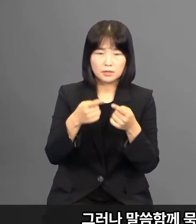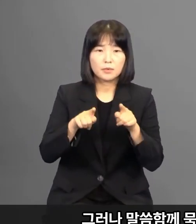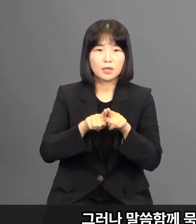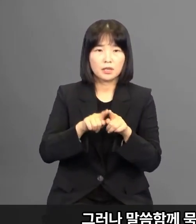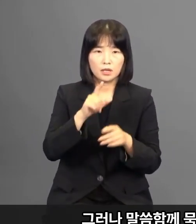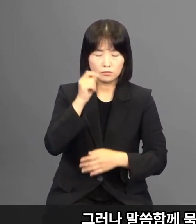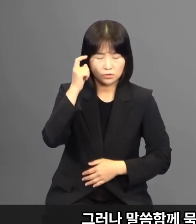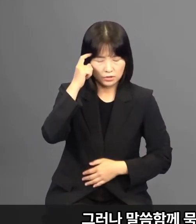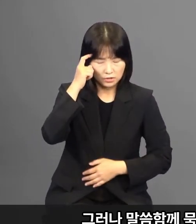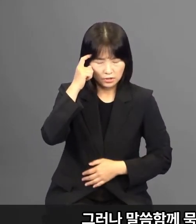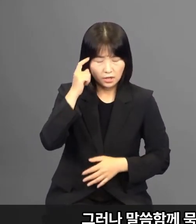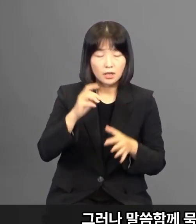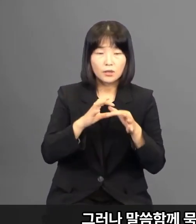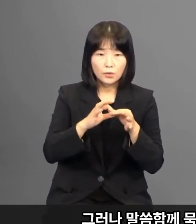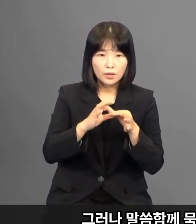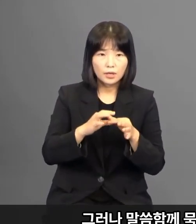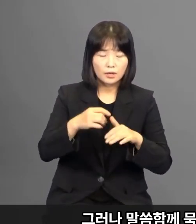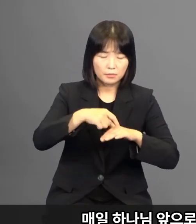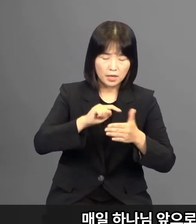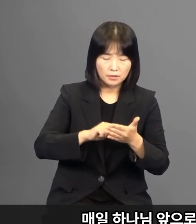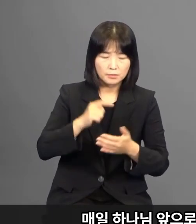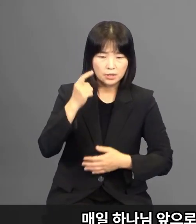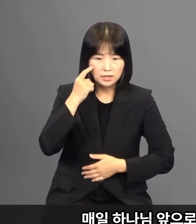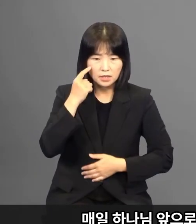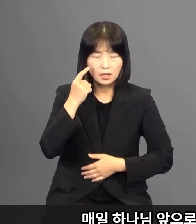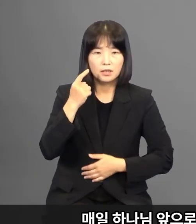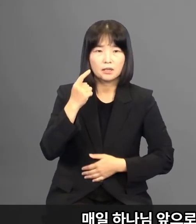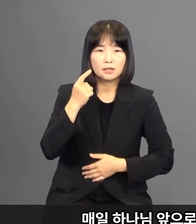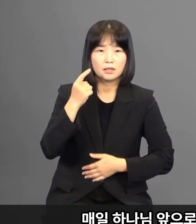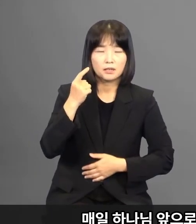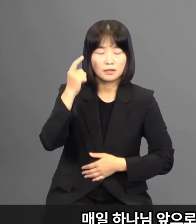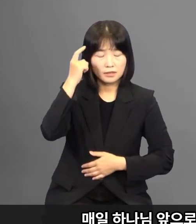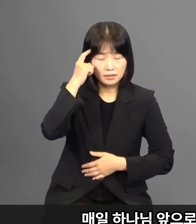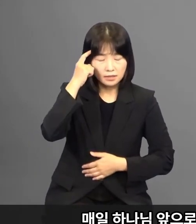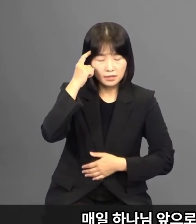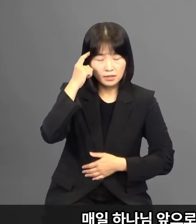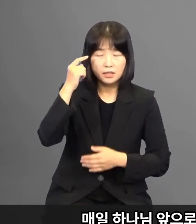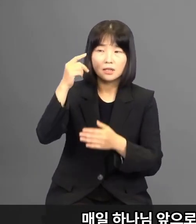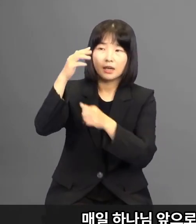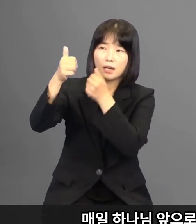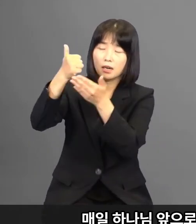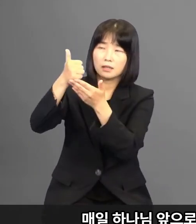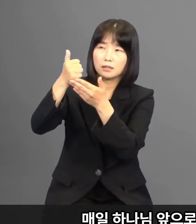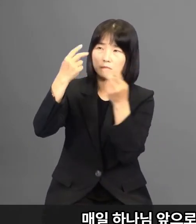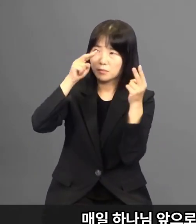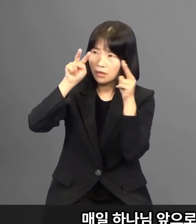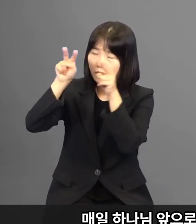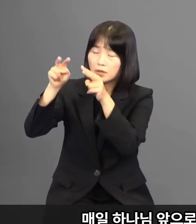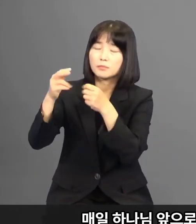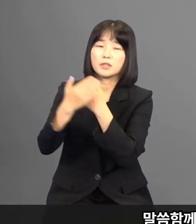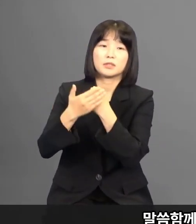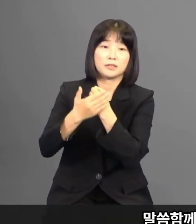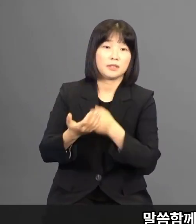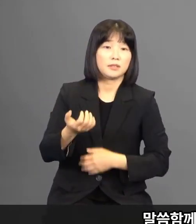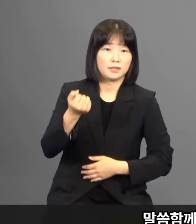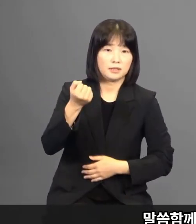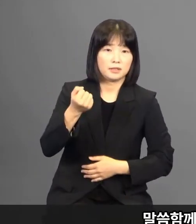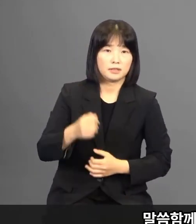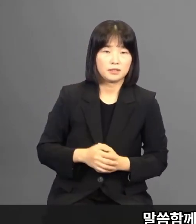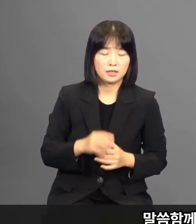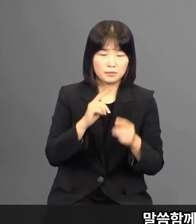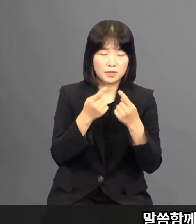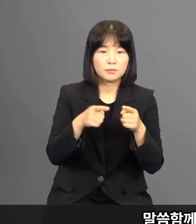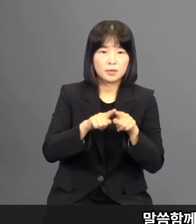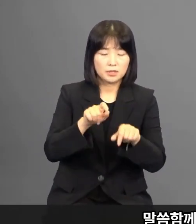묵상을 통해서 마음과 생각과 눈을 매일 하나님 앞으로 향하는 은혜를 누리고 있습니다. 말씀 함께는